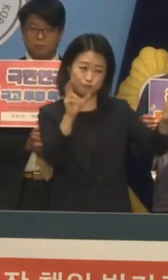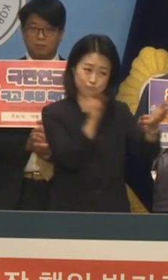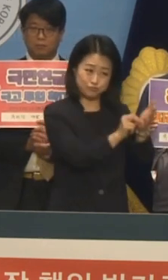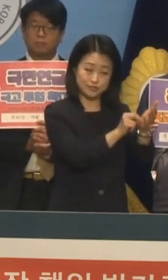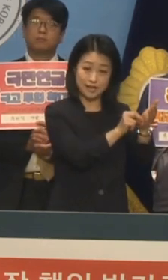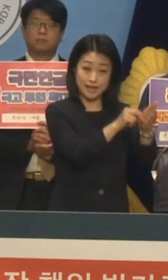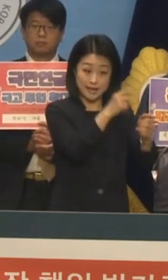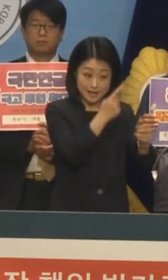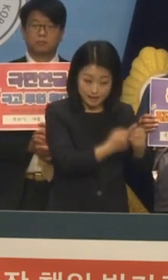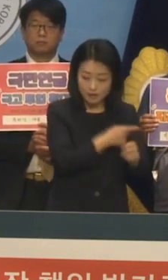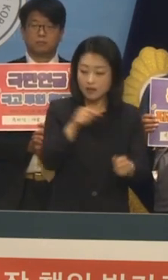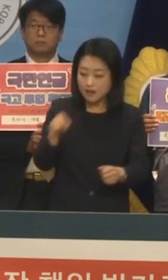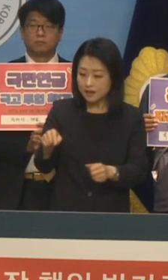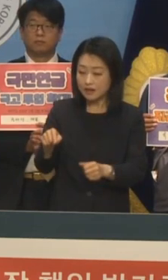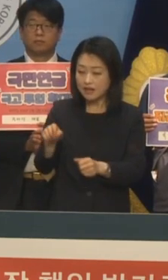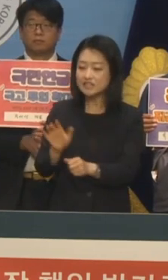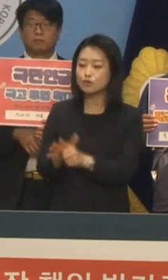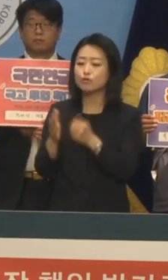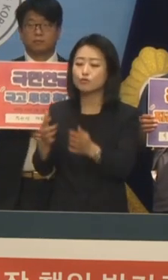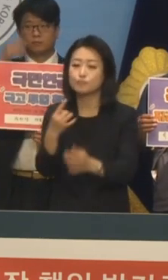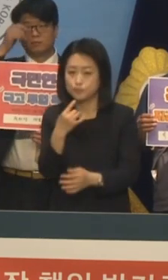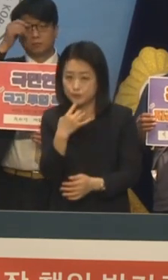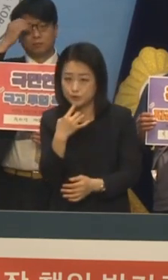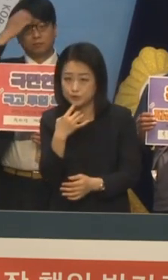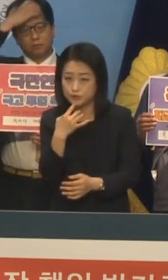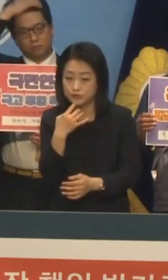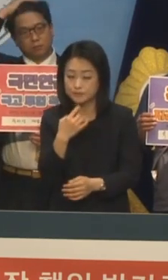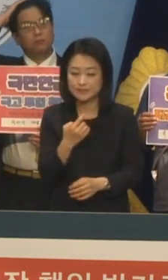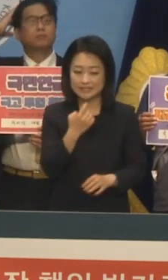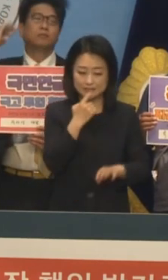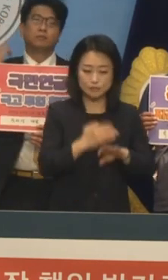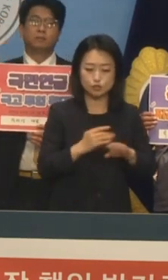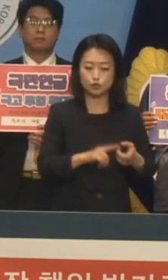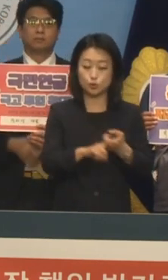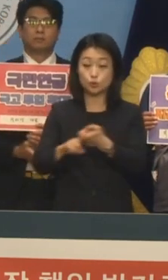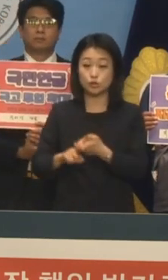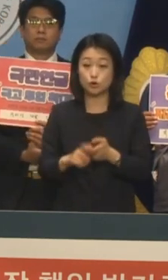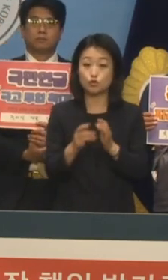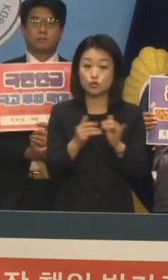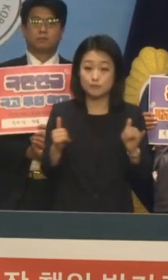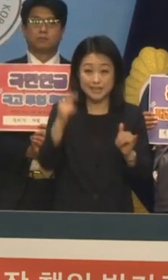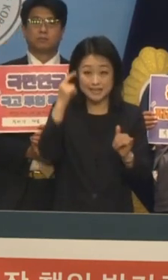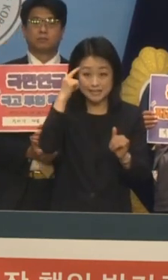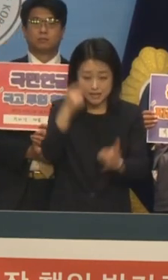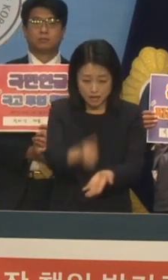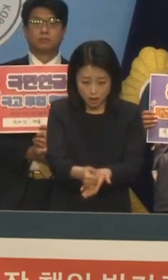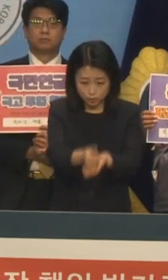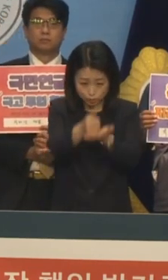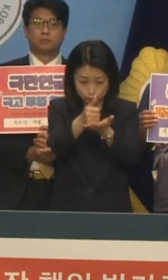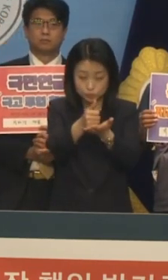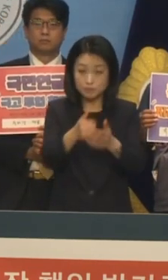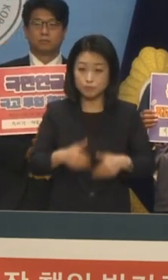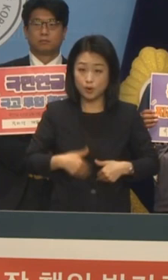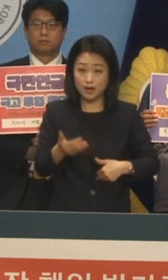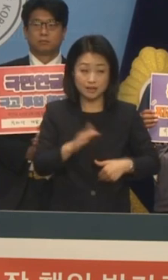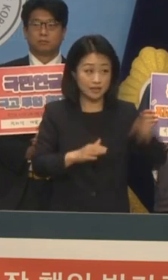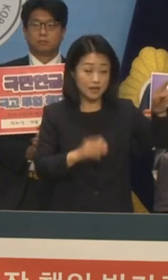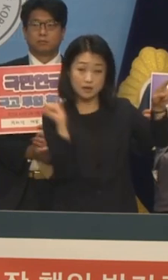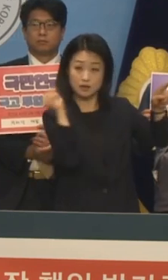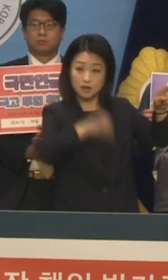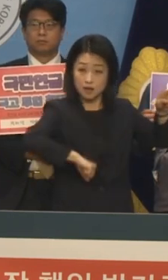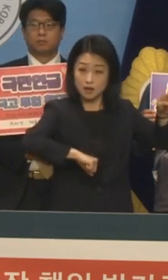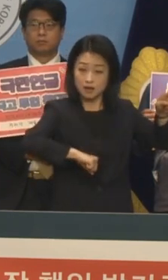반사 이익이었음을 명심해야 할 것입니다. 민주노총은 존엄한 국민의 뜻을 무시하고 거역한 이번 연금특위